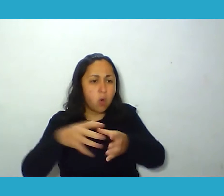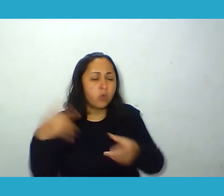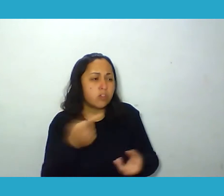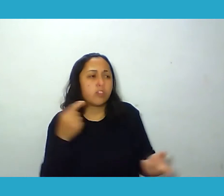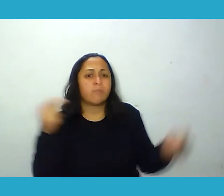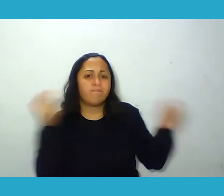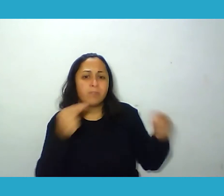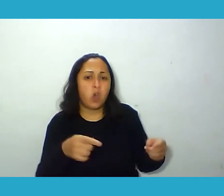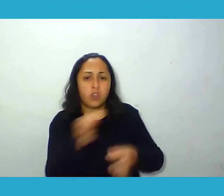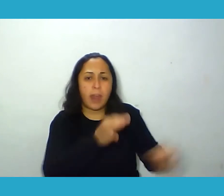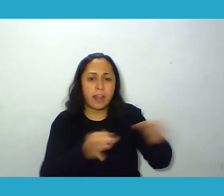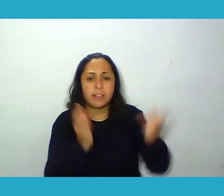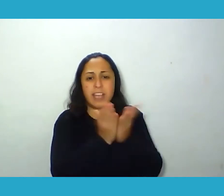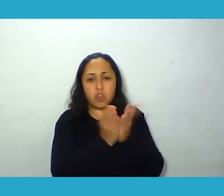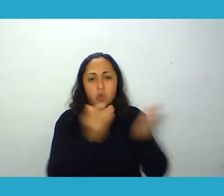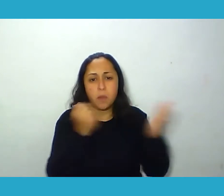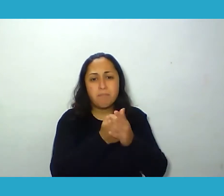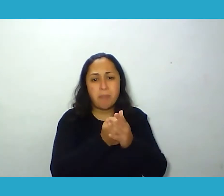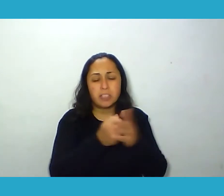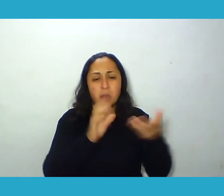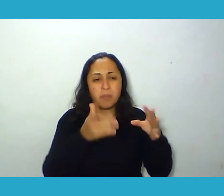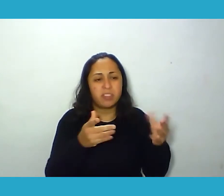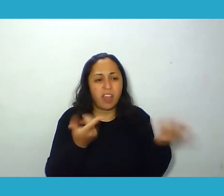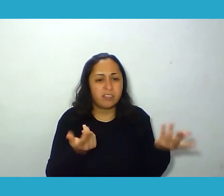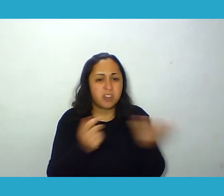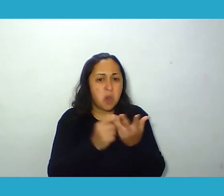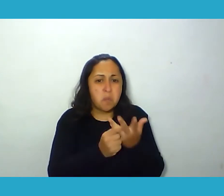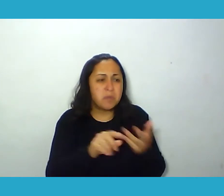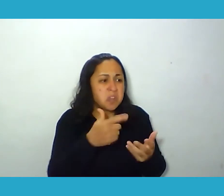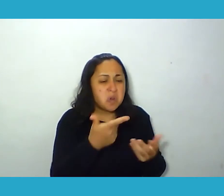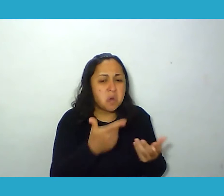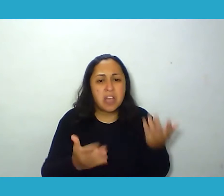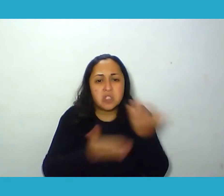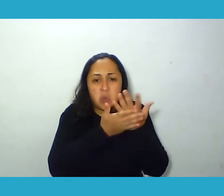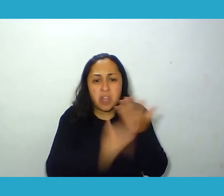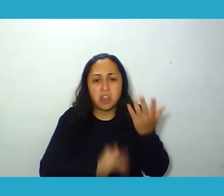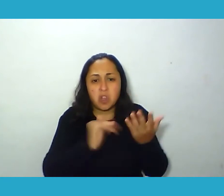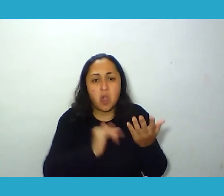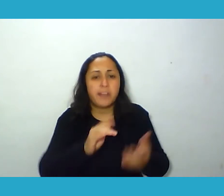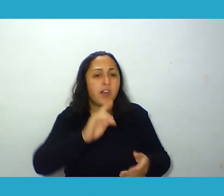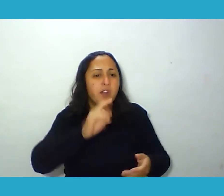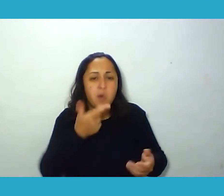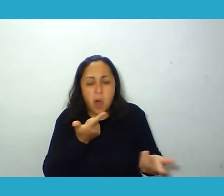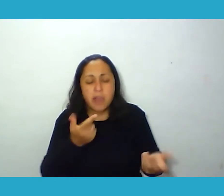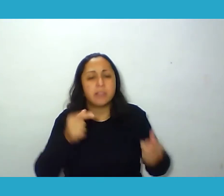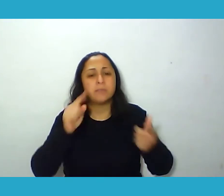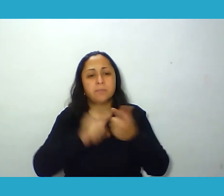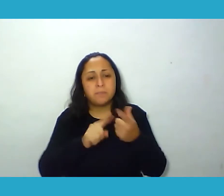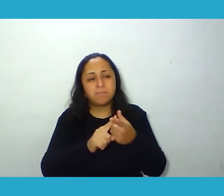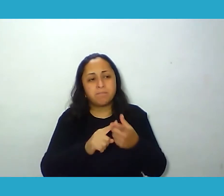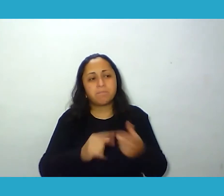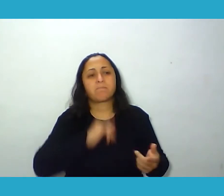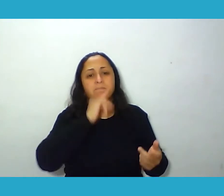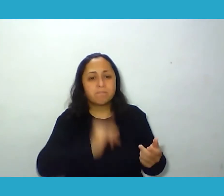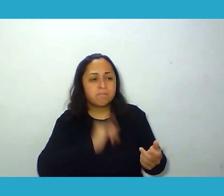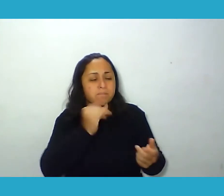ambiental, que entiende que nada tiene de estudio de campo, compromiso, sustento teórico y tiene graves afectaciones al ambiente y a la sociedad. Sigue diciendo